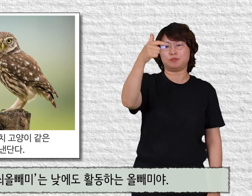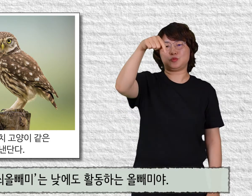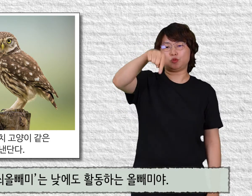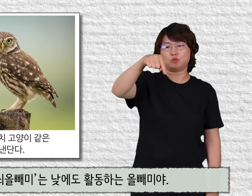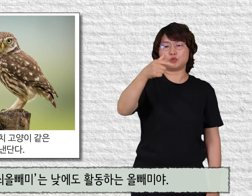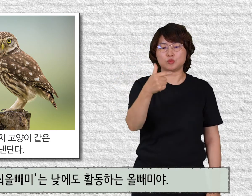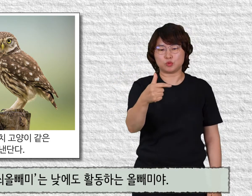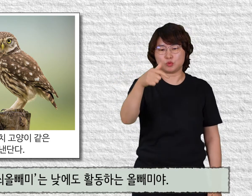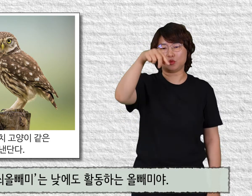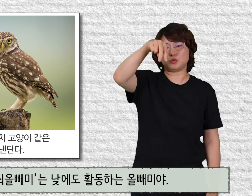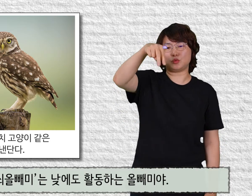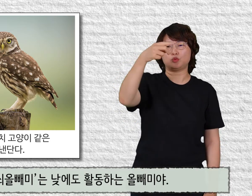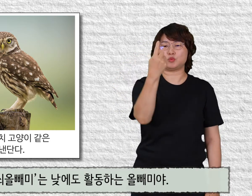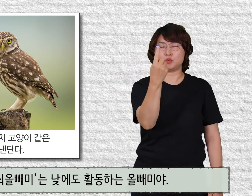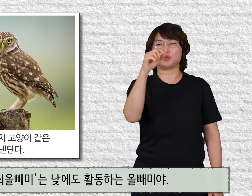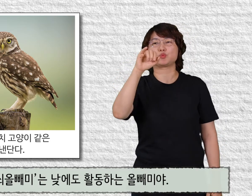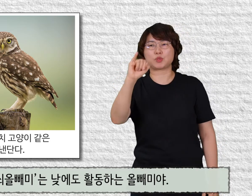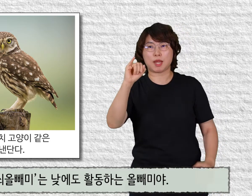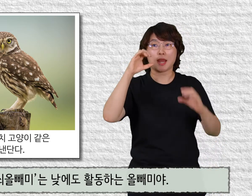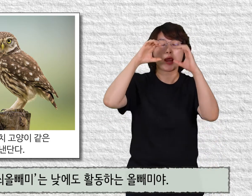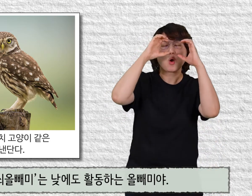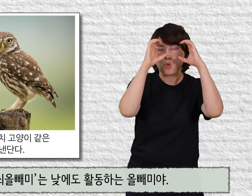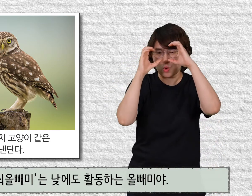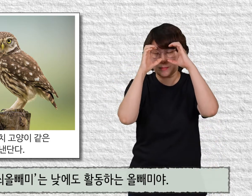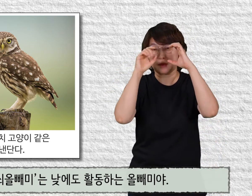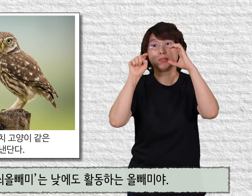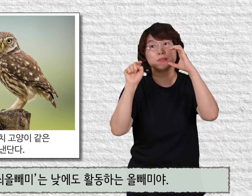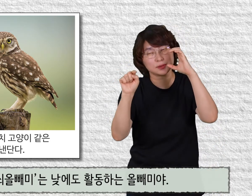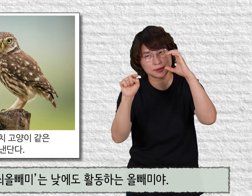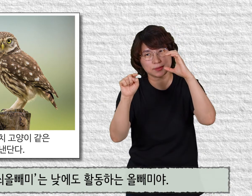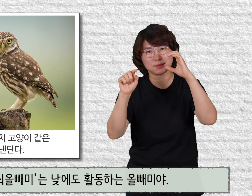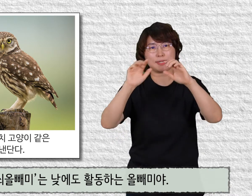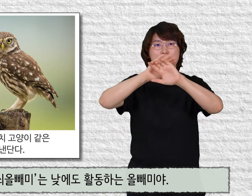금눈쇠 올빼미는 낮에도 활동하는 올빼미야.